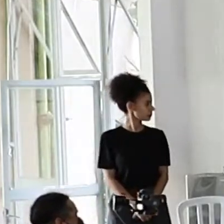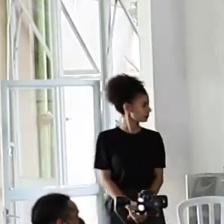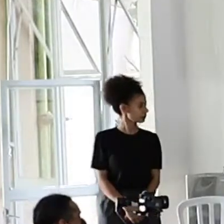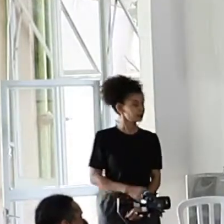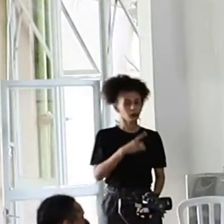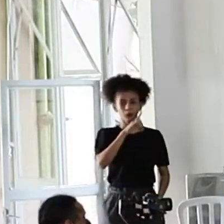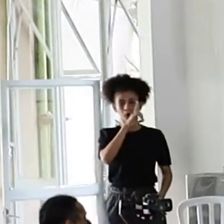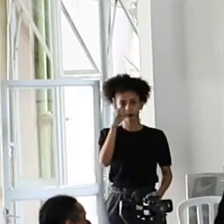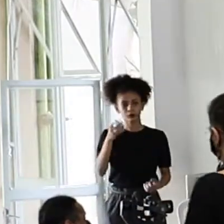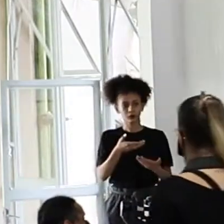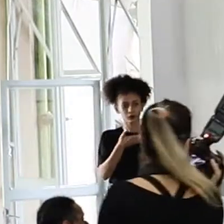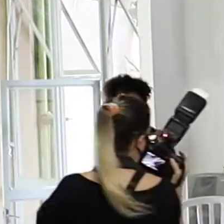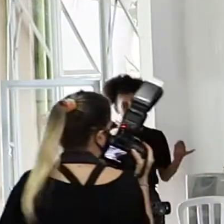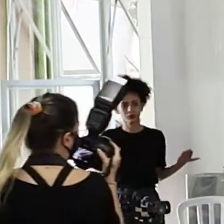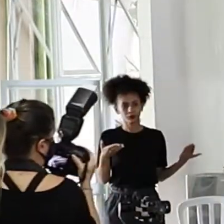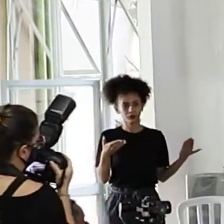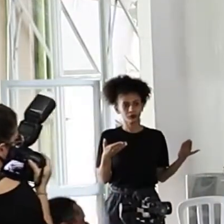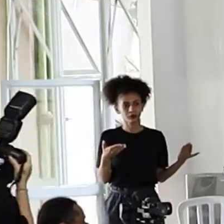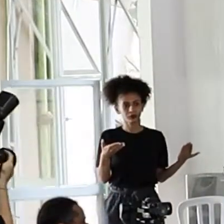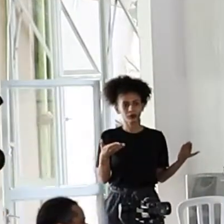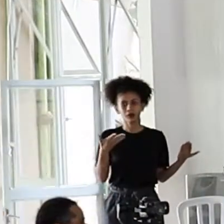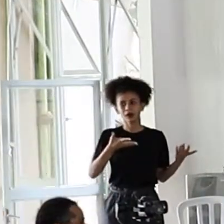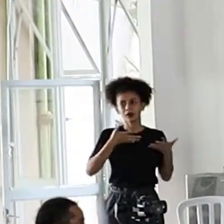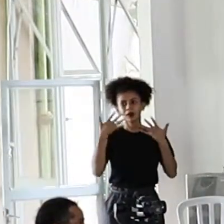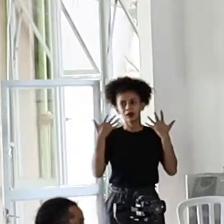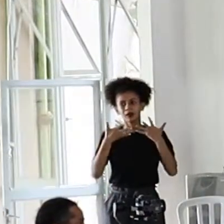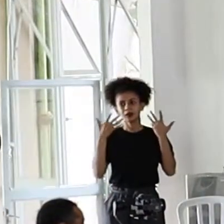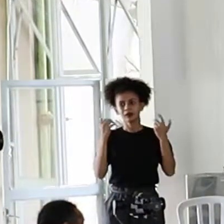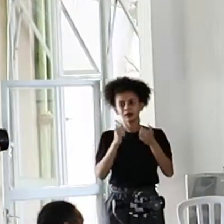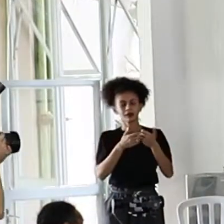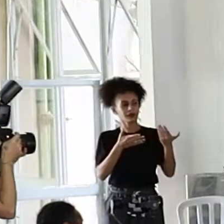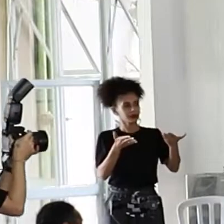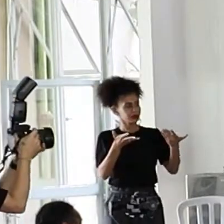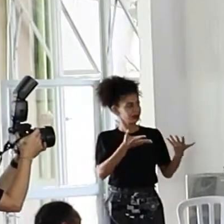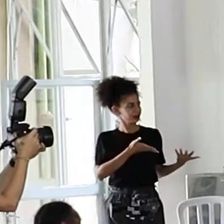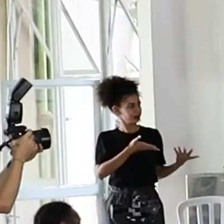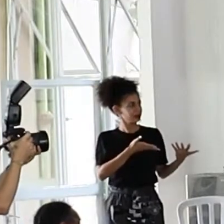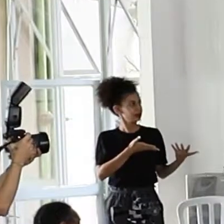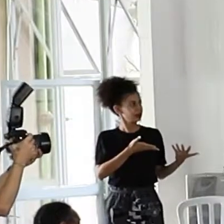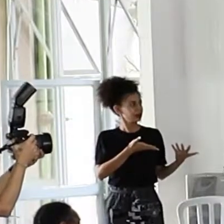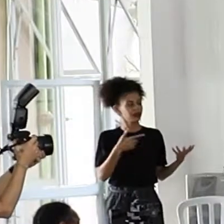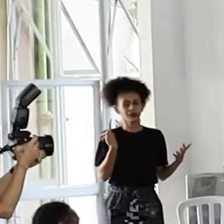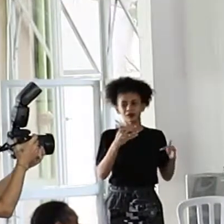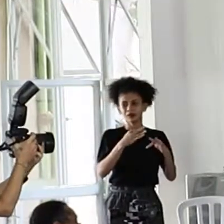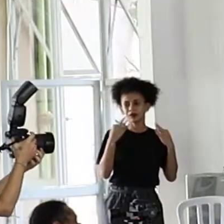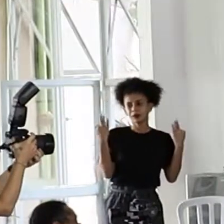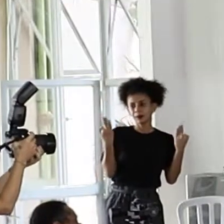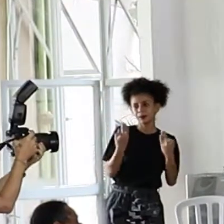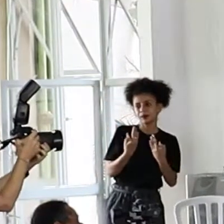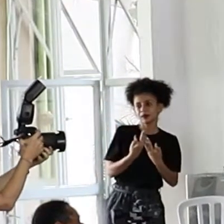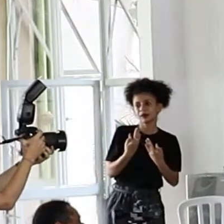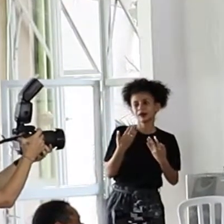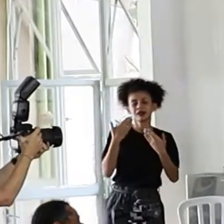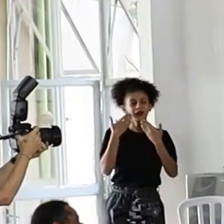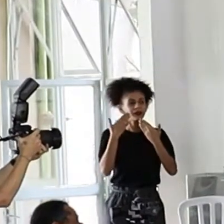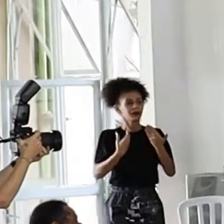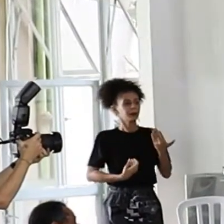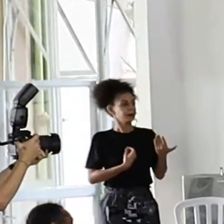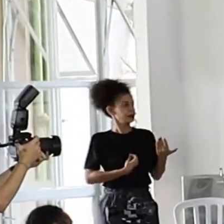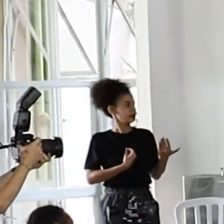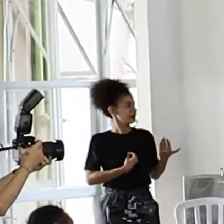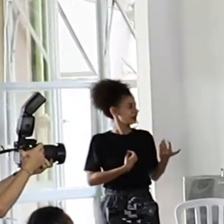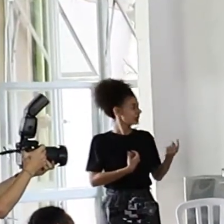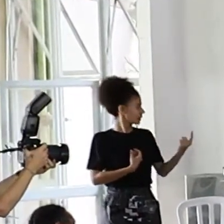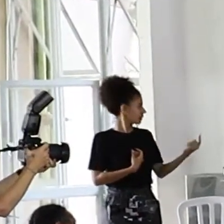bom dia a todos e a todas que alegria né recebê-los aqui na nossa casa nossa família agradecer aqui a presença